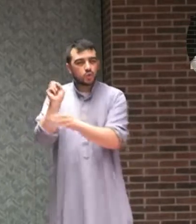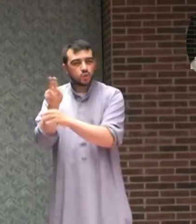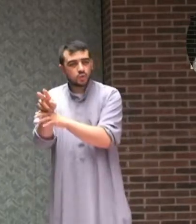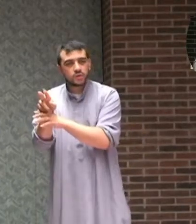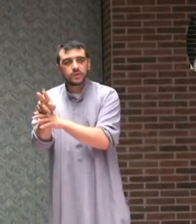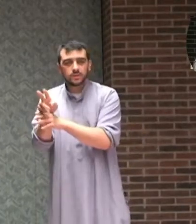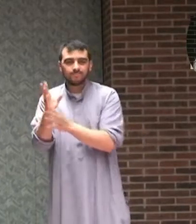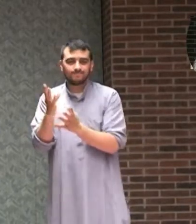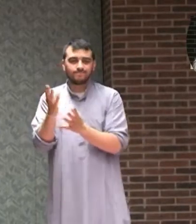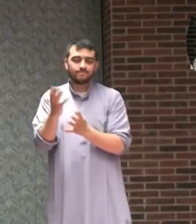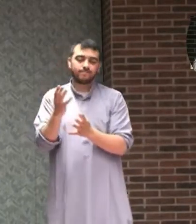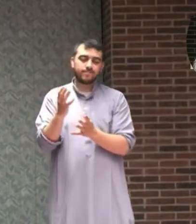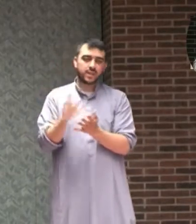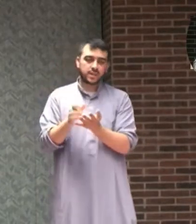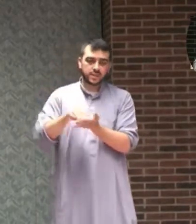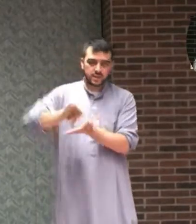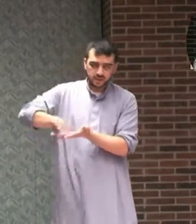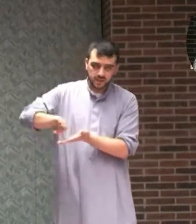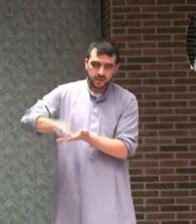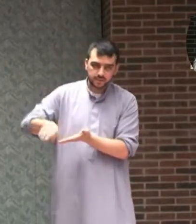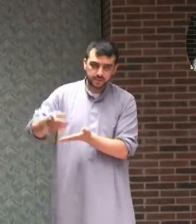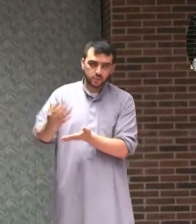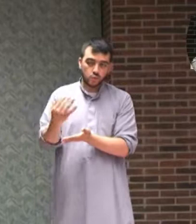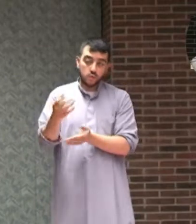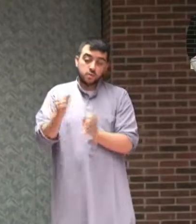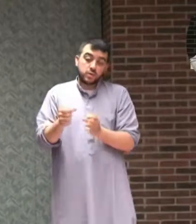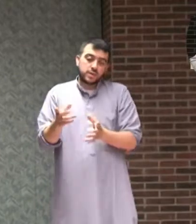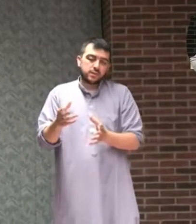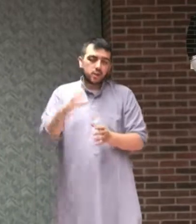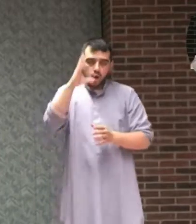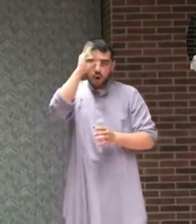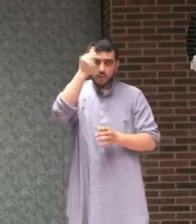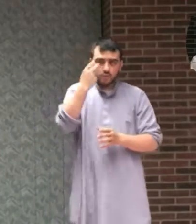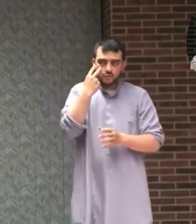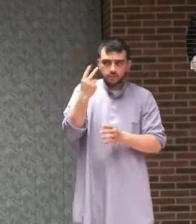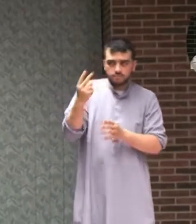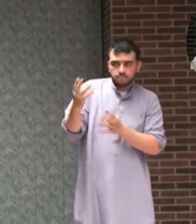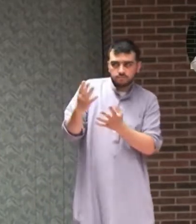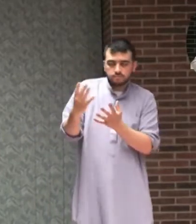rue en étant très parfumées afin qu'elles n'attirent pas